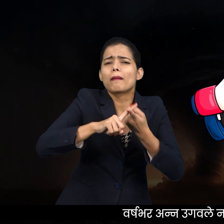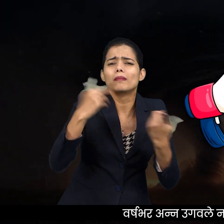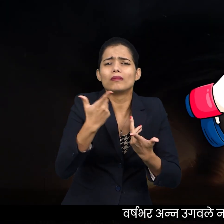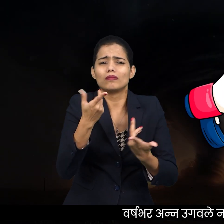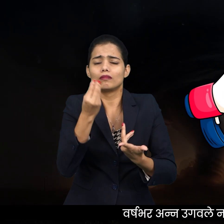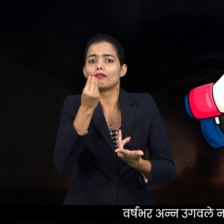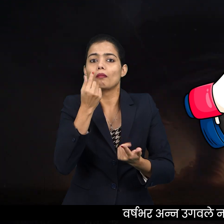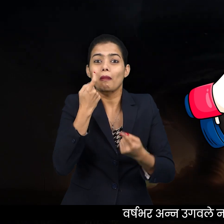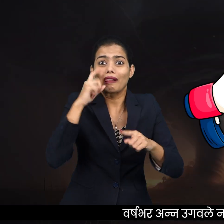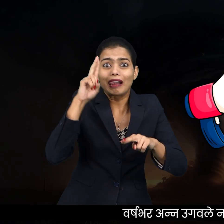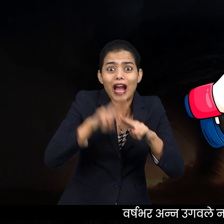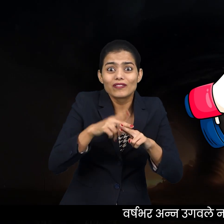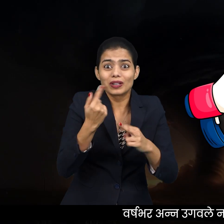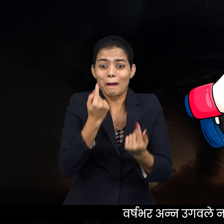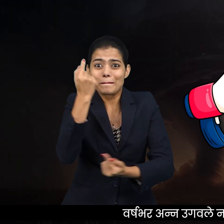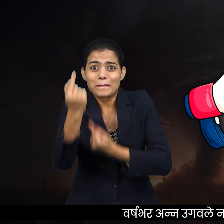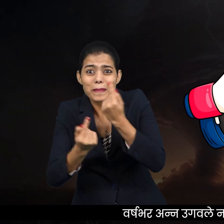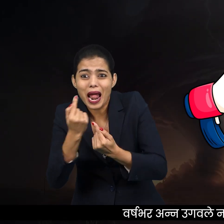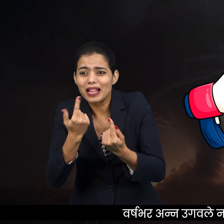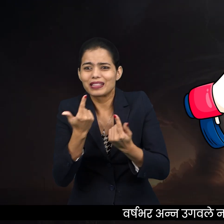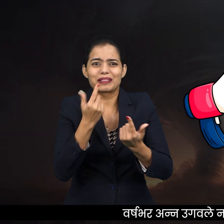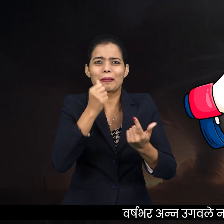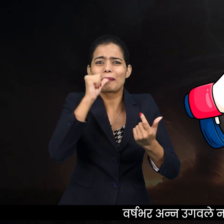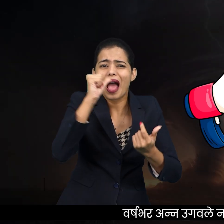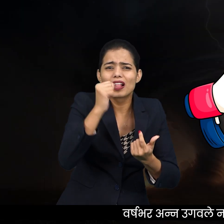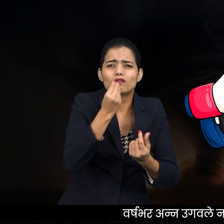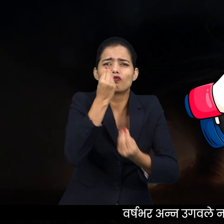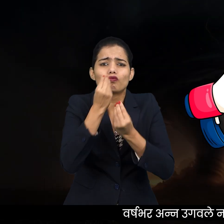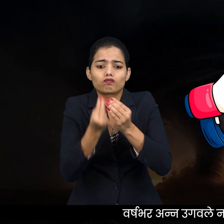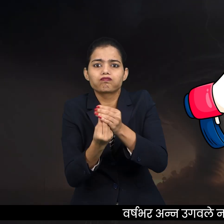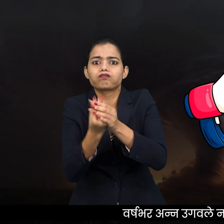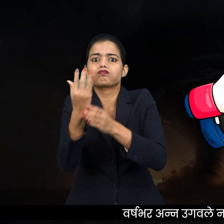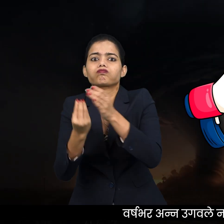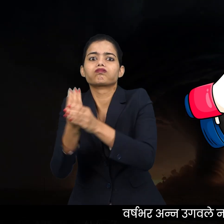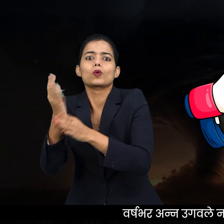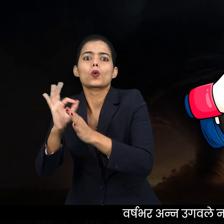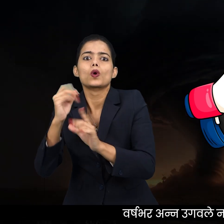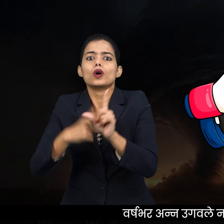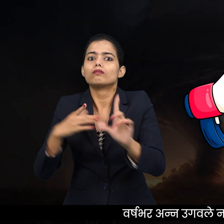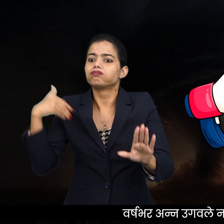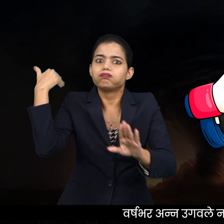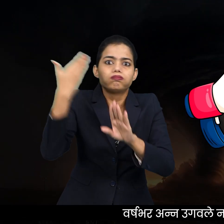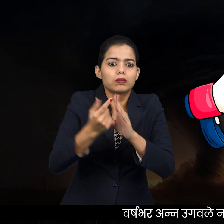चौथा, वर्षभर अन्न उगवले नाही तर काय होईल?